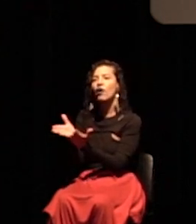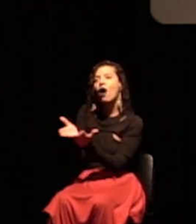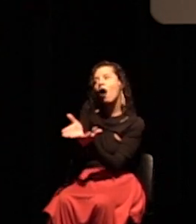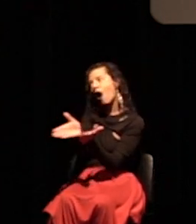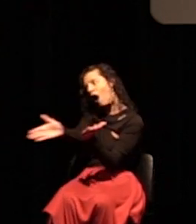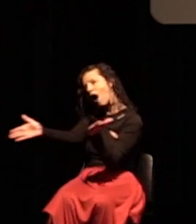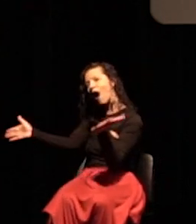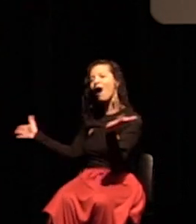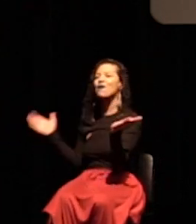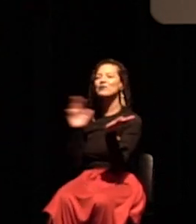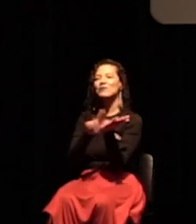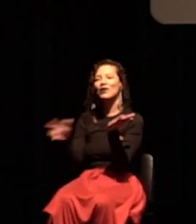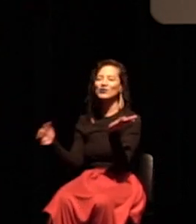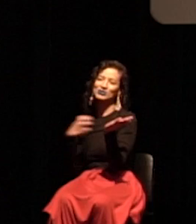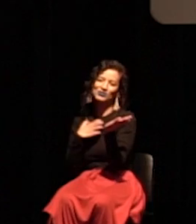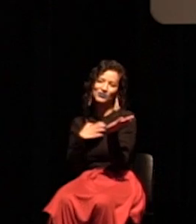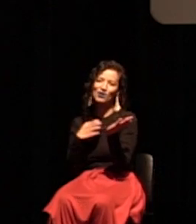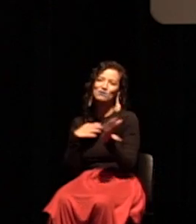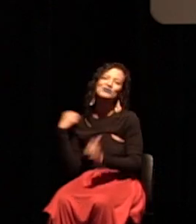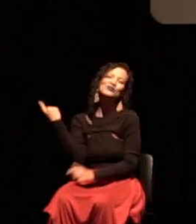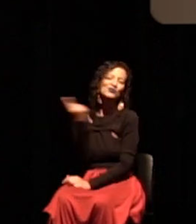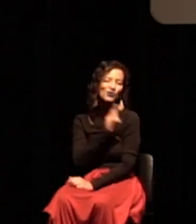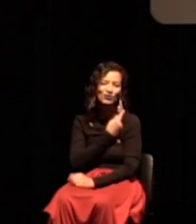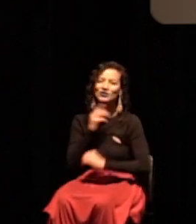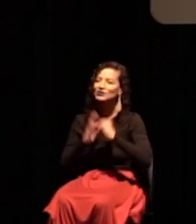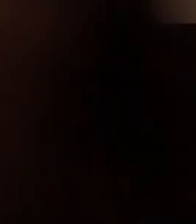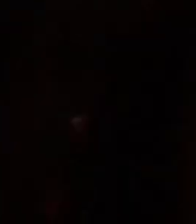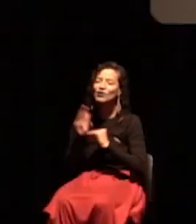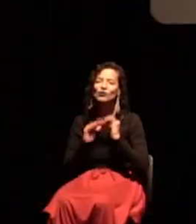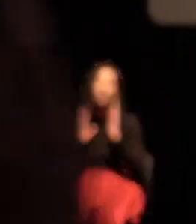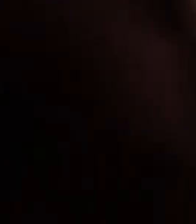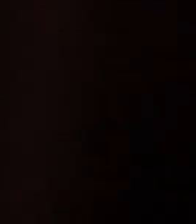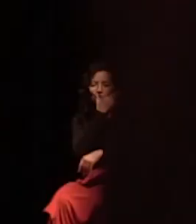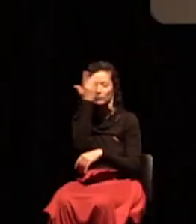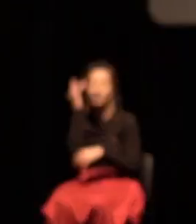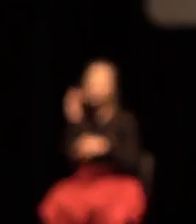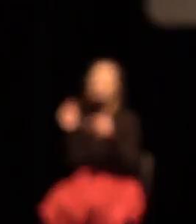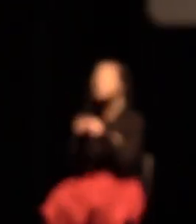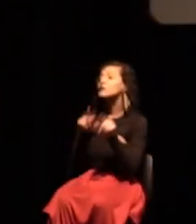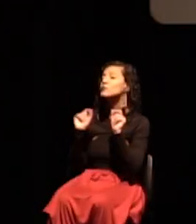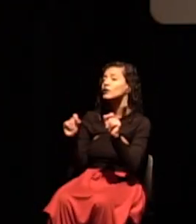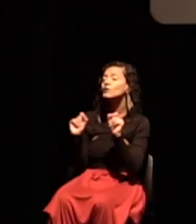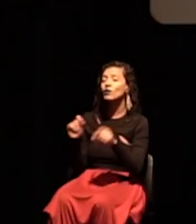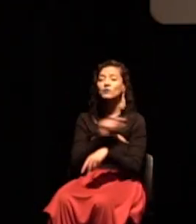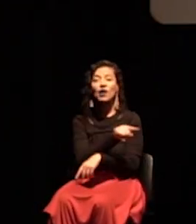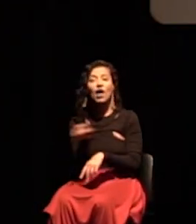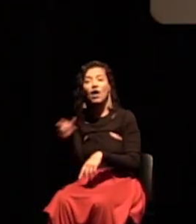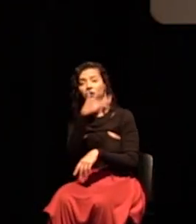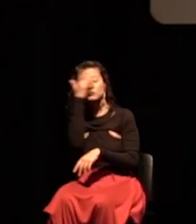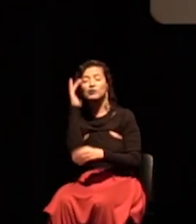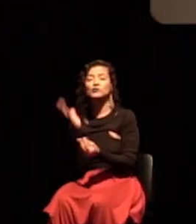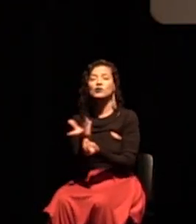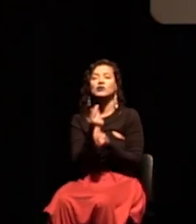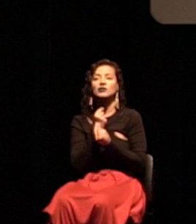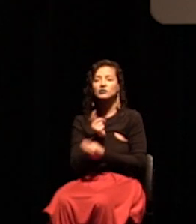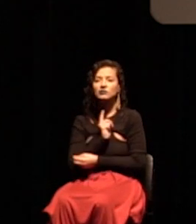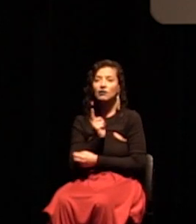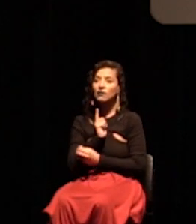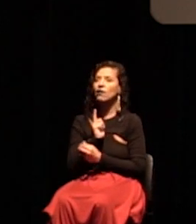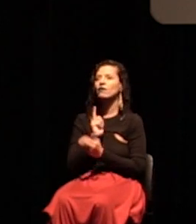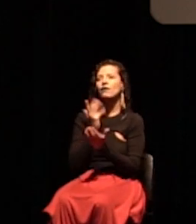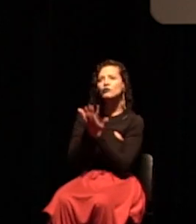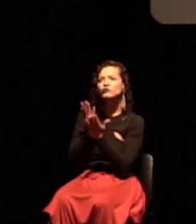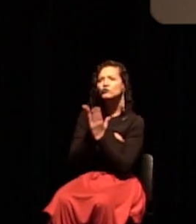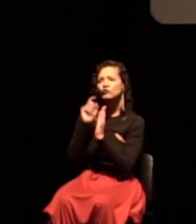ao alcance de todas as mãos, de todas as pessoas, mas que os artistas especializam e